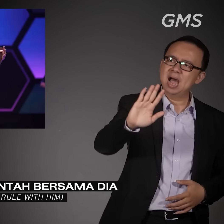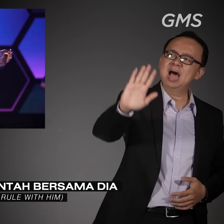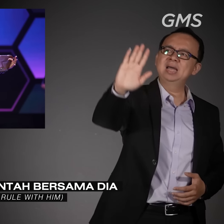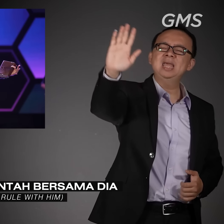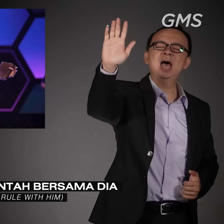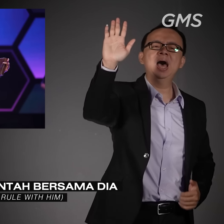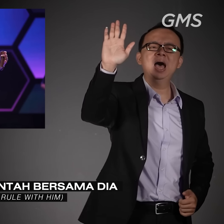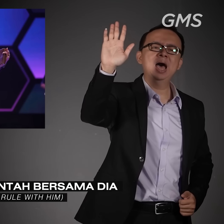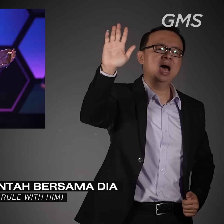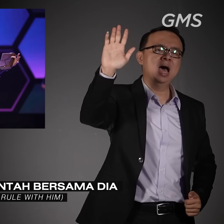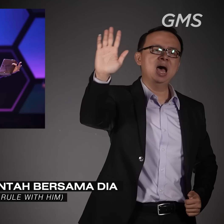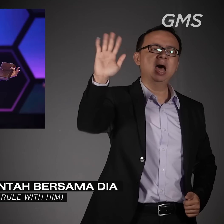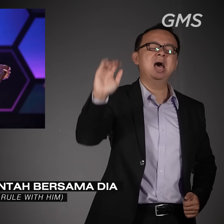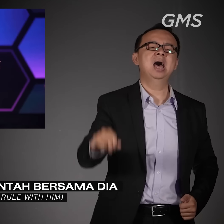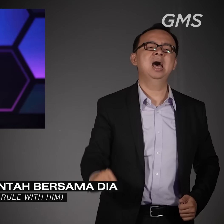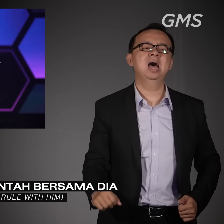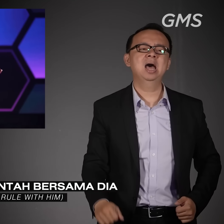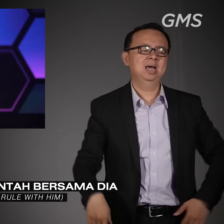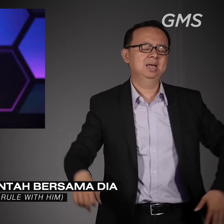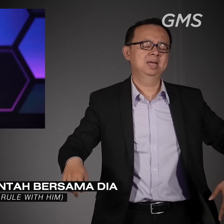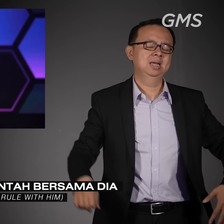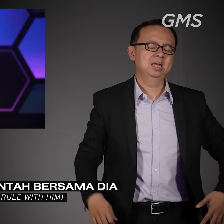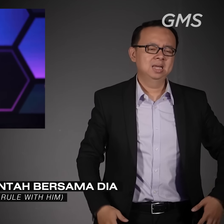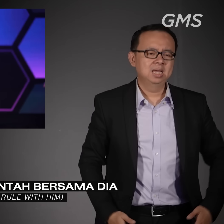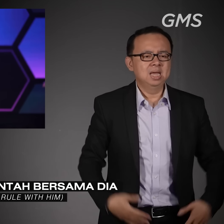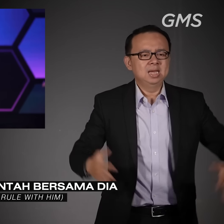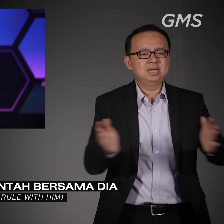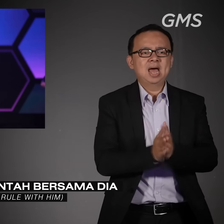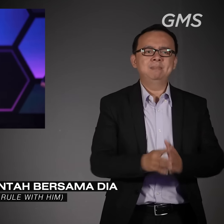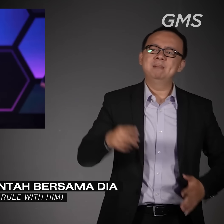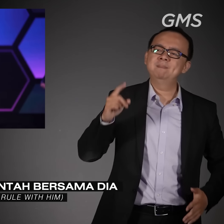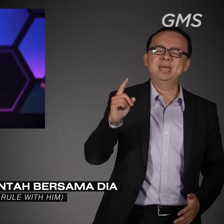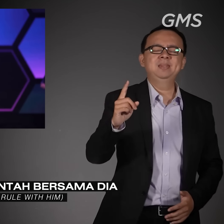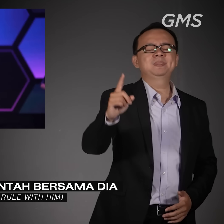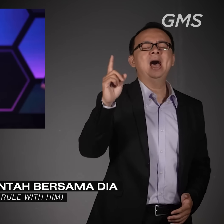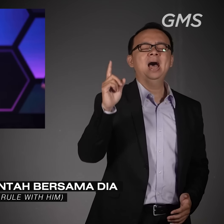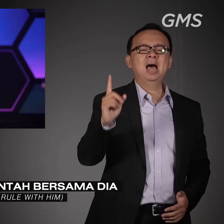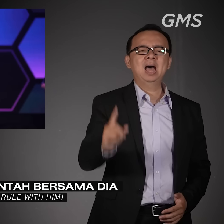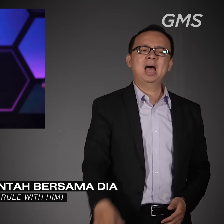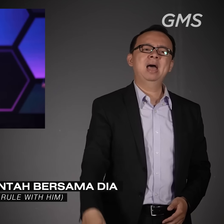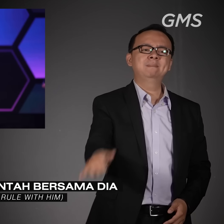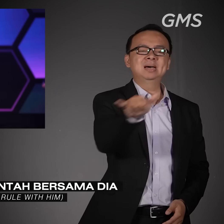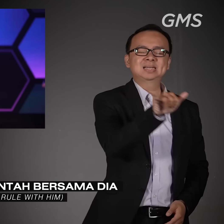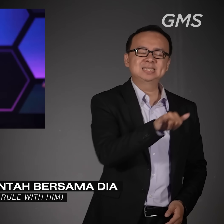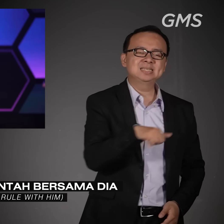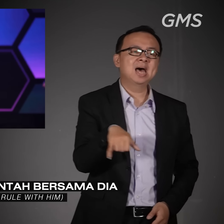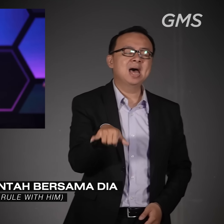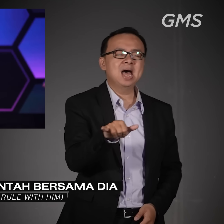bersama Dia, dan memerintah bersama Dia, dan memerintah